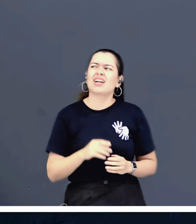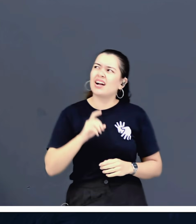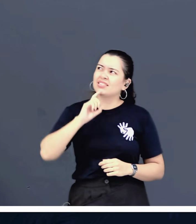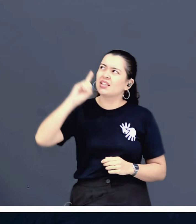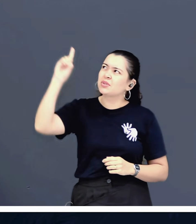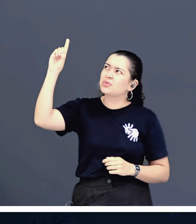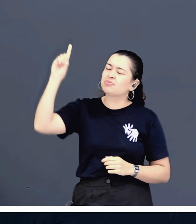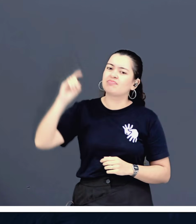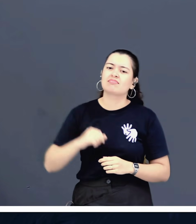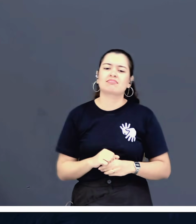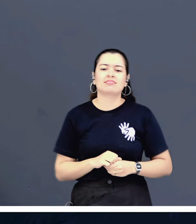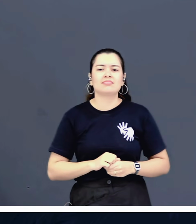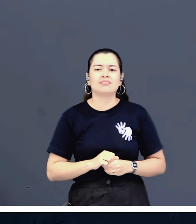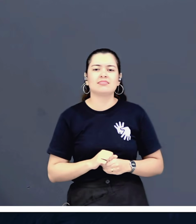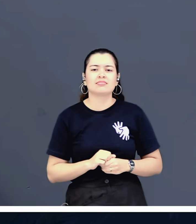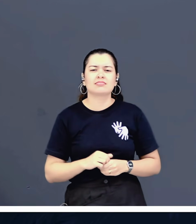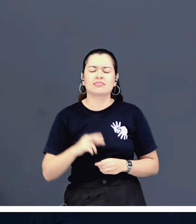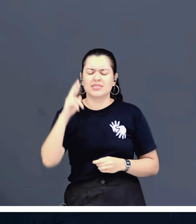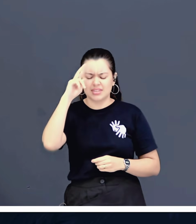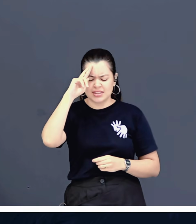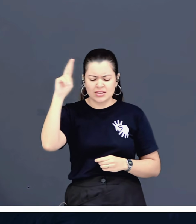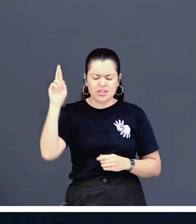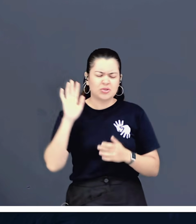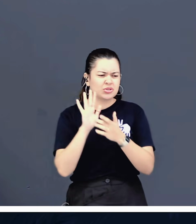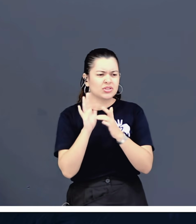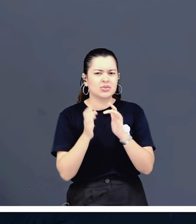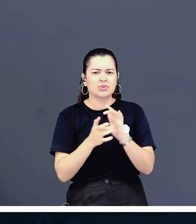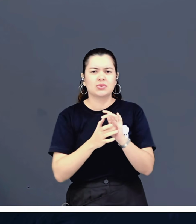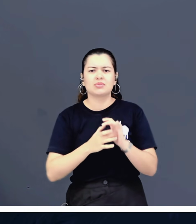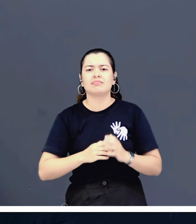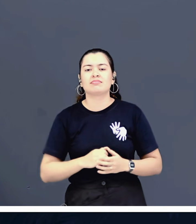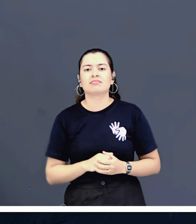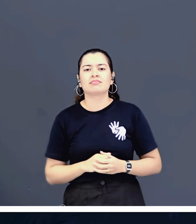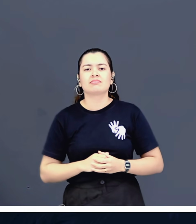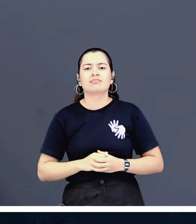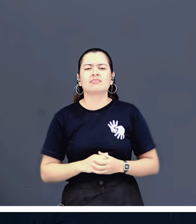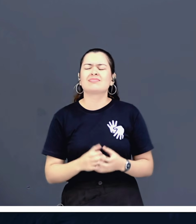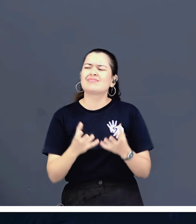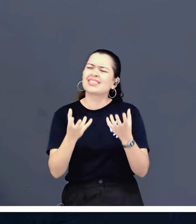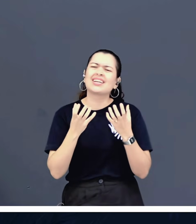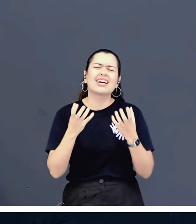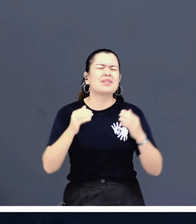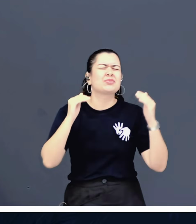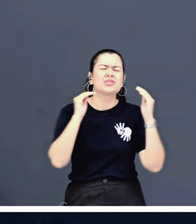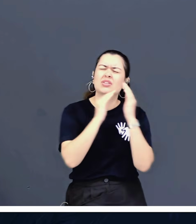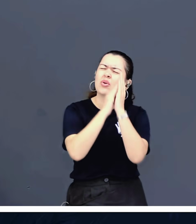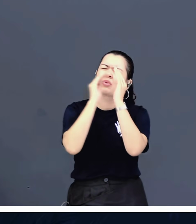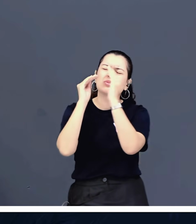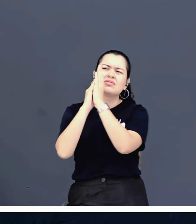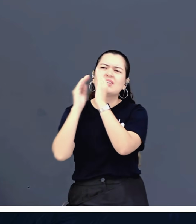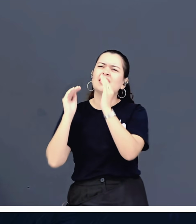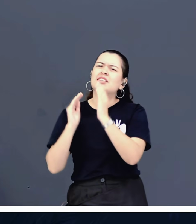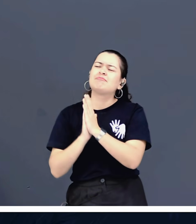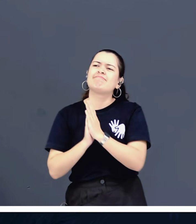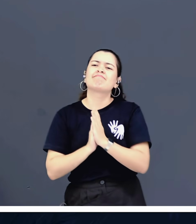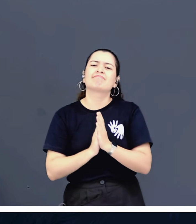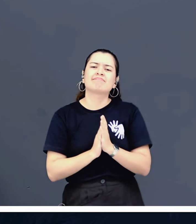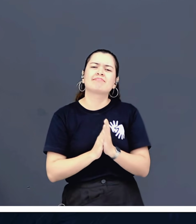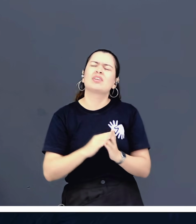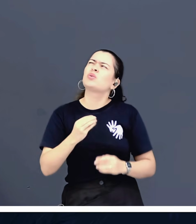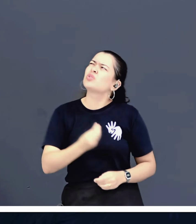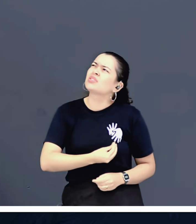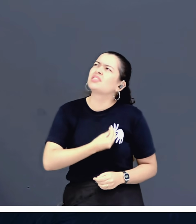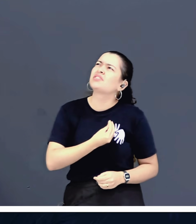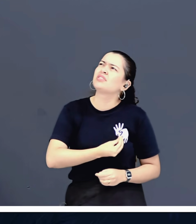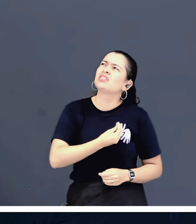manhã. Senhor Jesus, nós queremos te adorar, Senhor, te adorar com as nossas